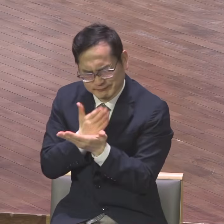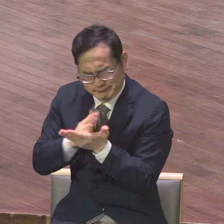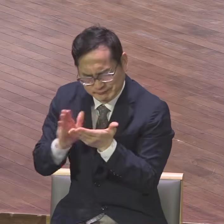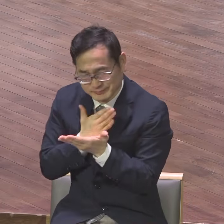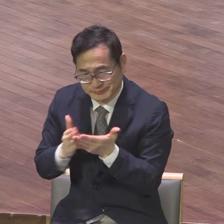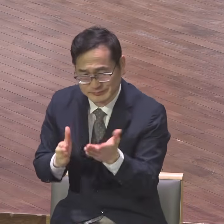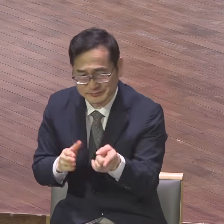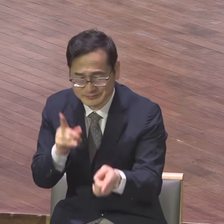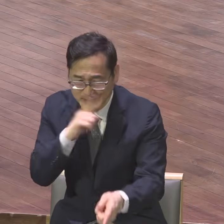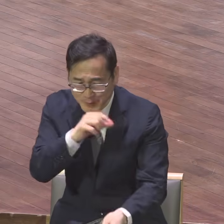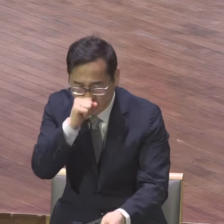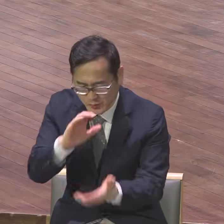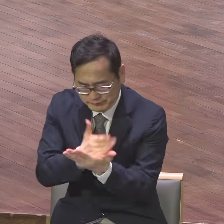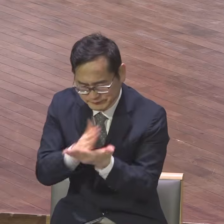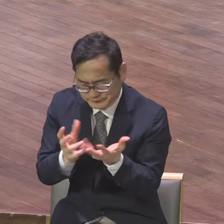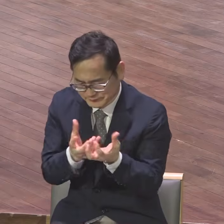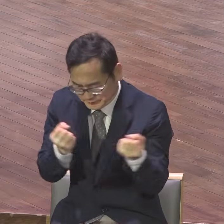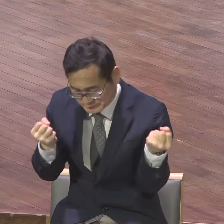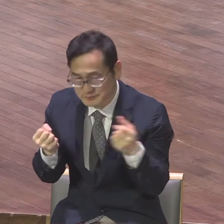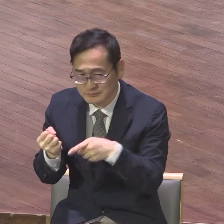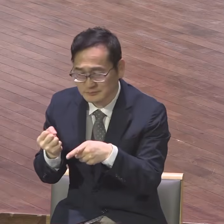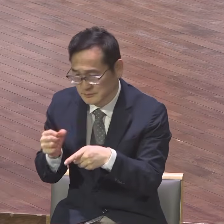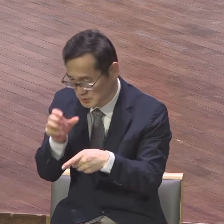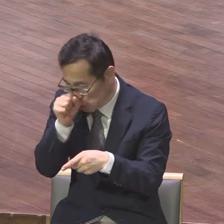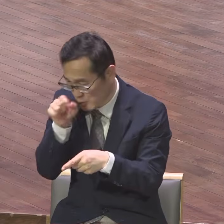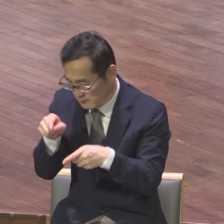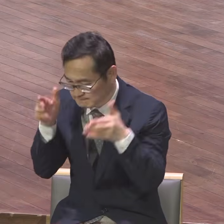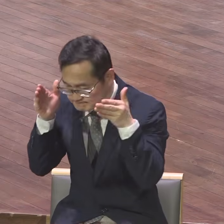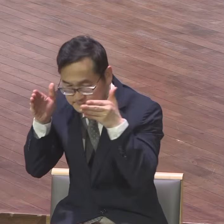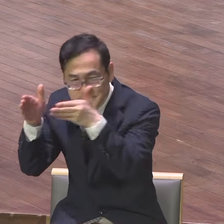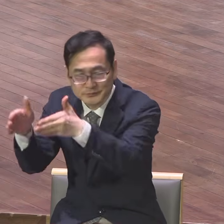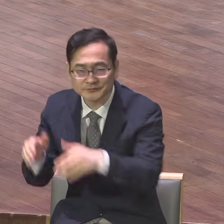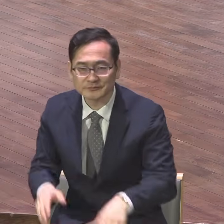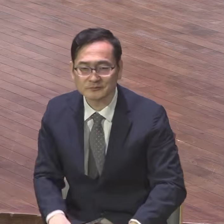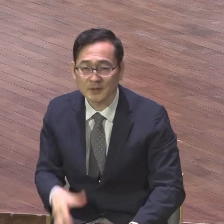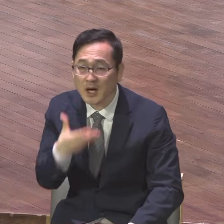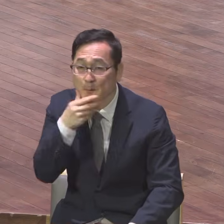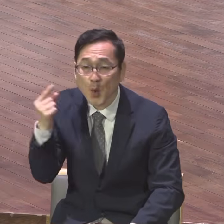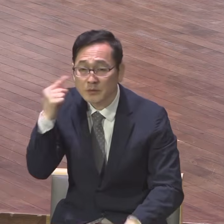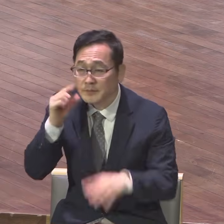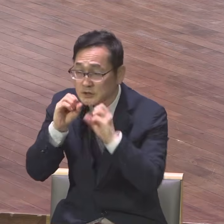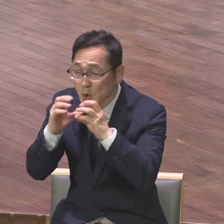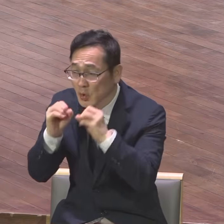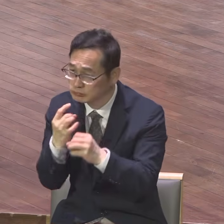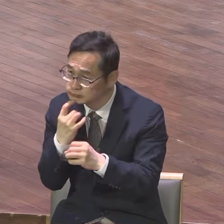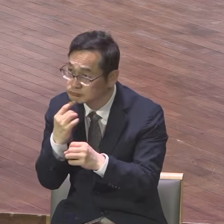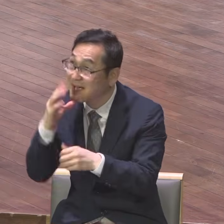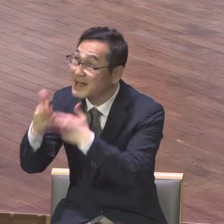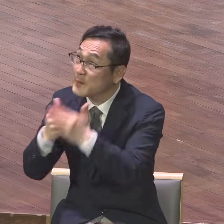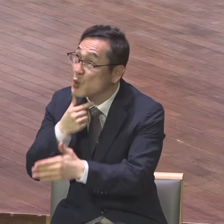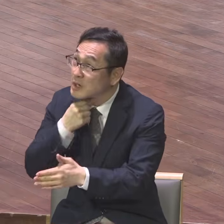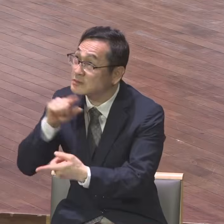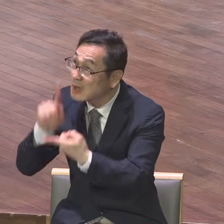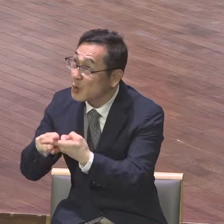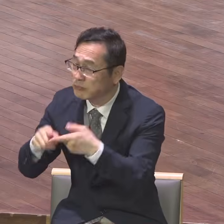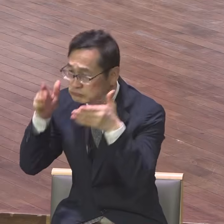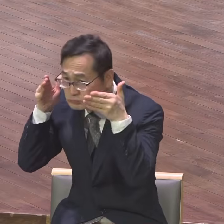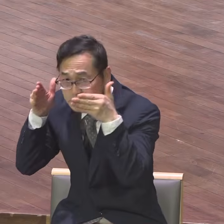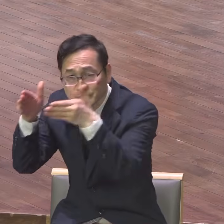이 모든 것을 다 뛰어넘어 중단 없는 선교의 이 지경을 넓혀간